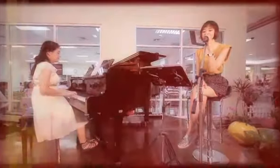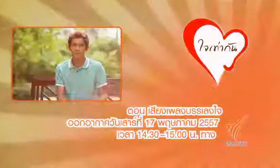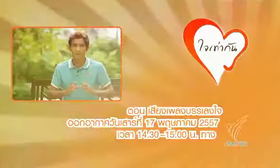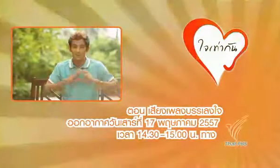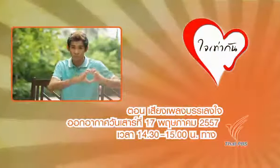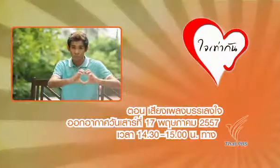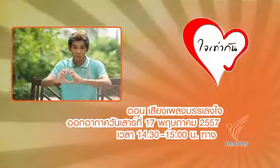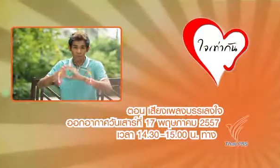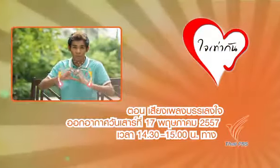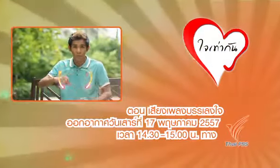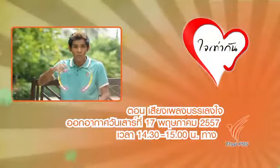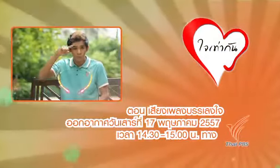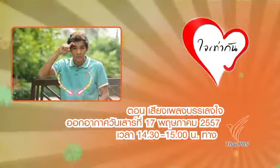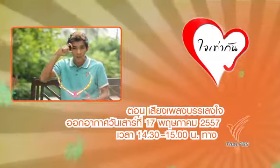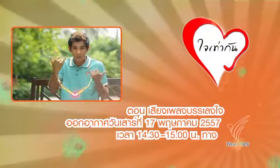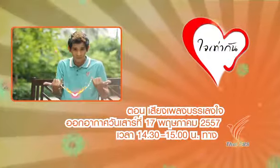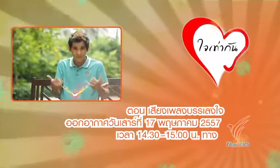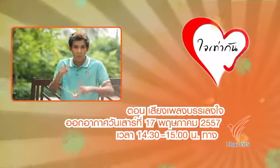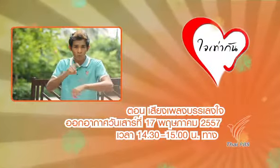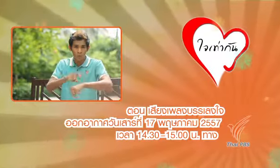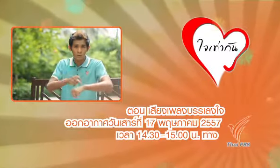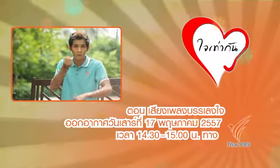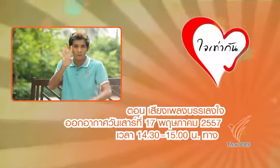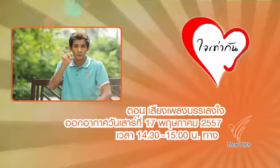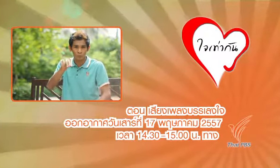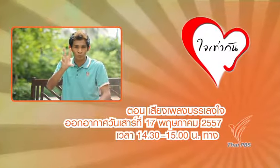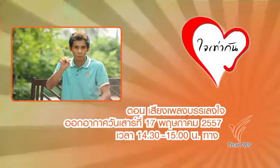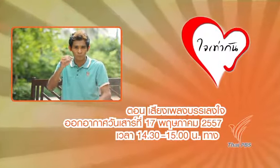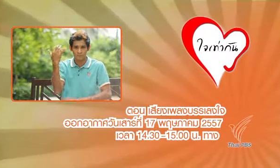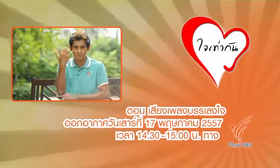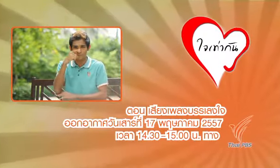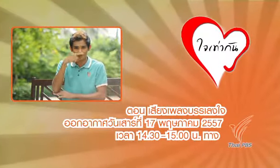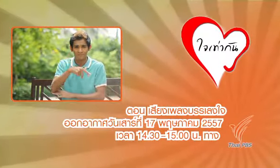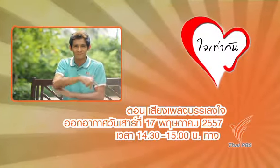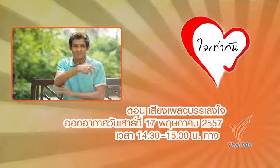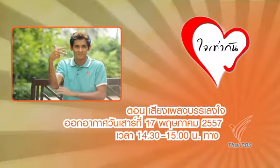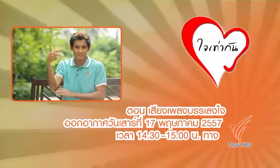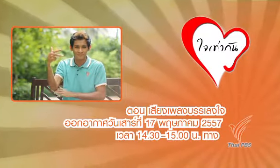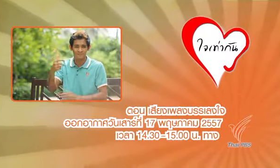ในรายการใจเท่ากันเสาร์นี้เวลา 14:30 น.ทางไทย PBS